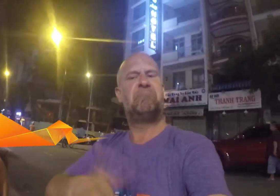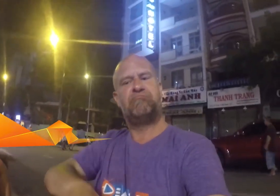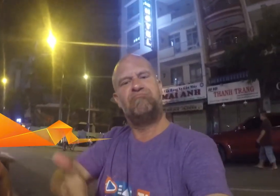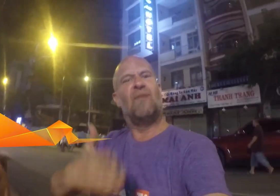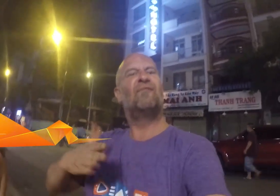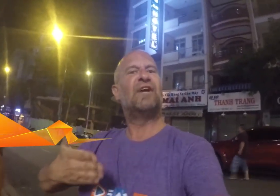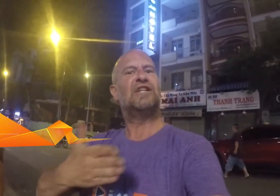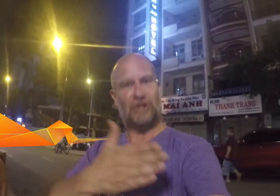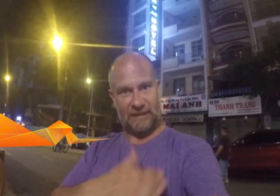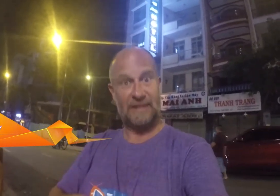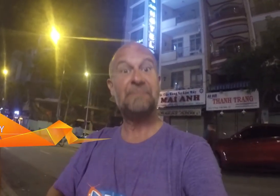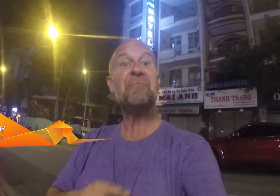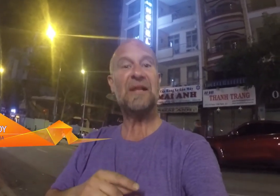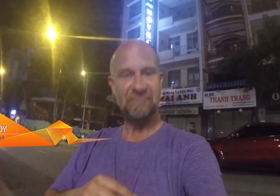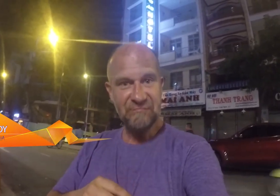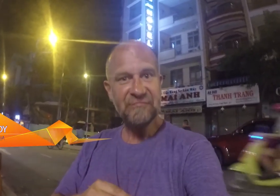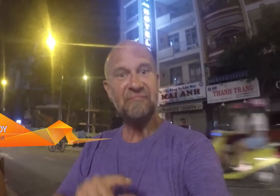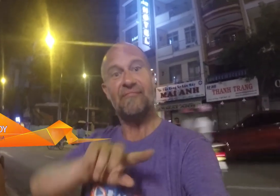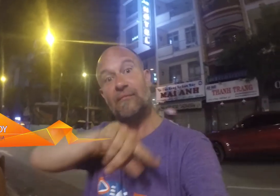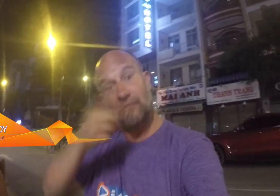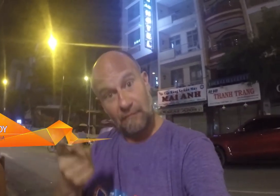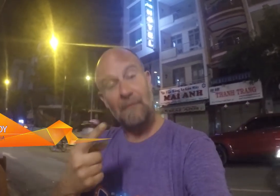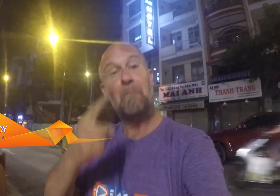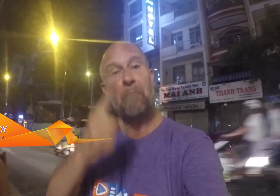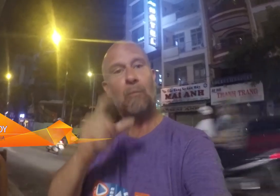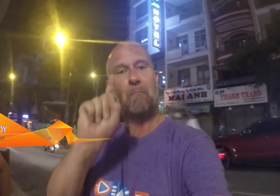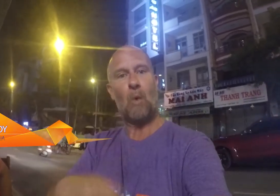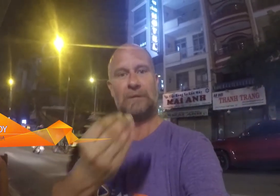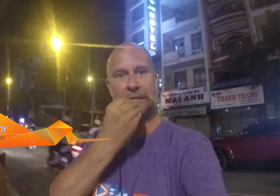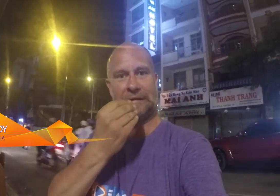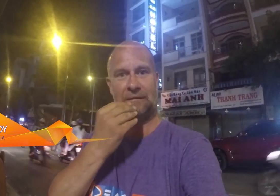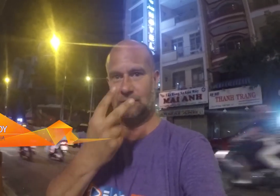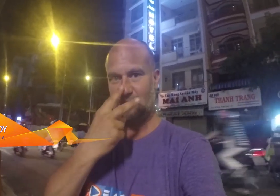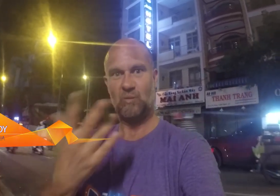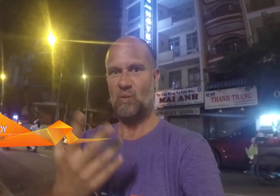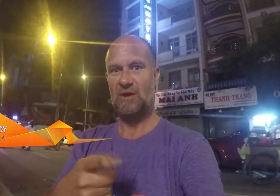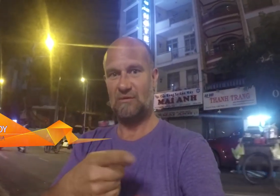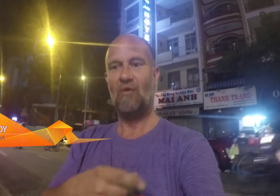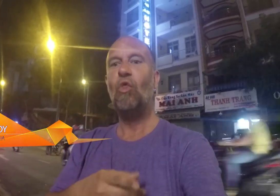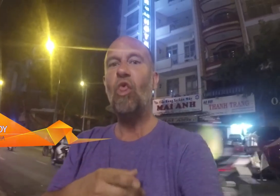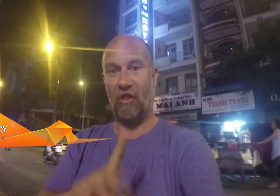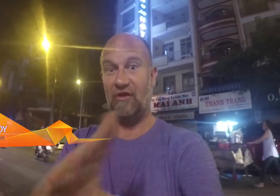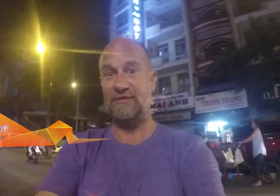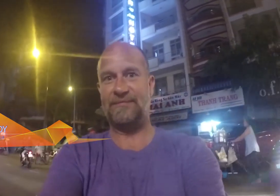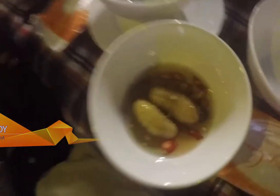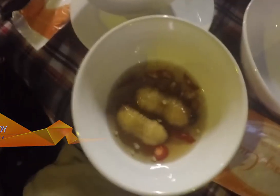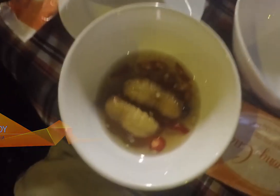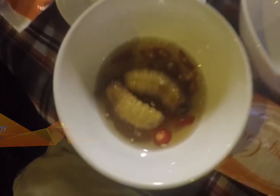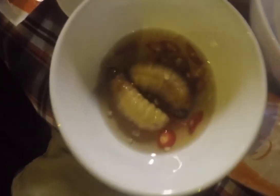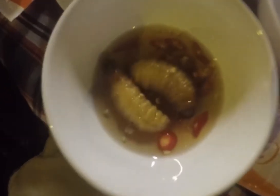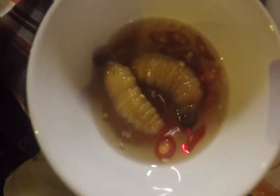Frittierter Fisch und... Ich muss das essen! Wenn ihr das seht, was ich essen muss, dann wird euch echt übel.